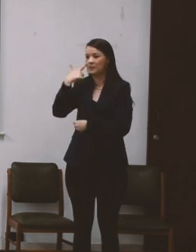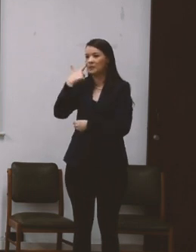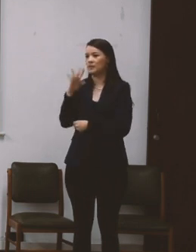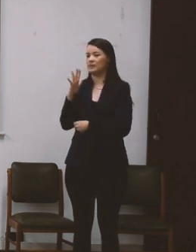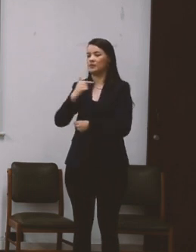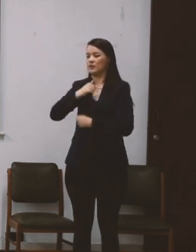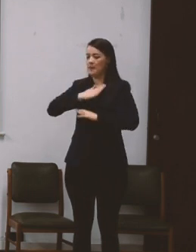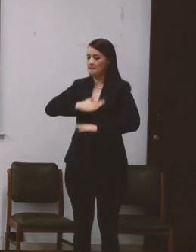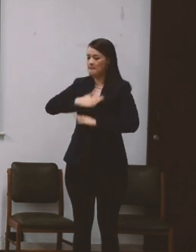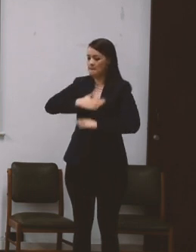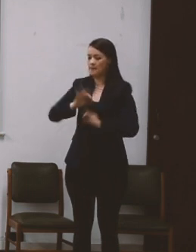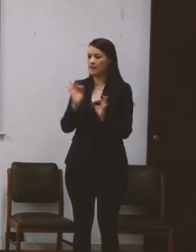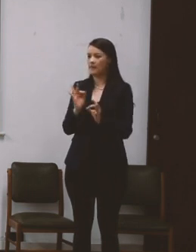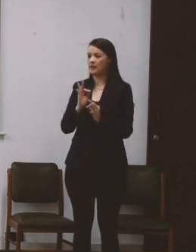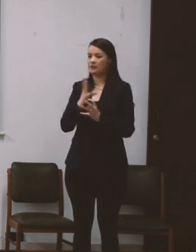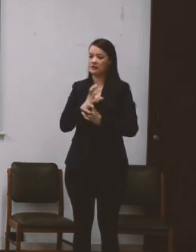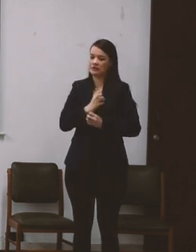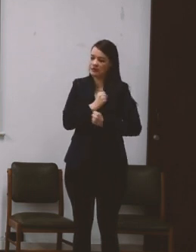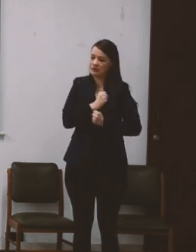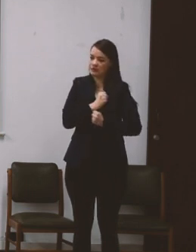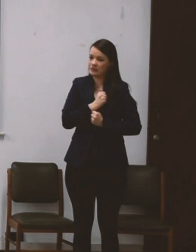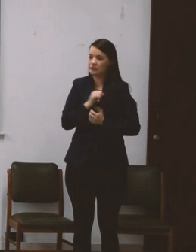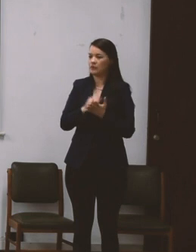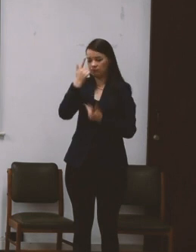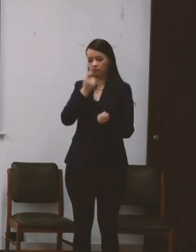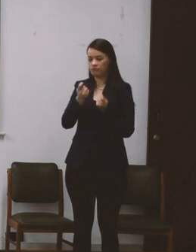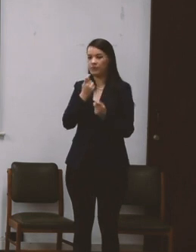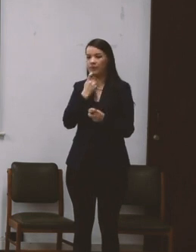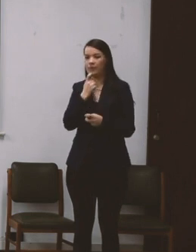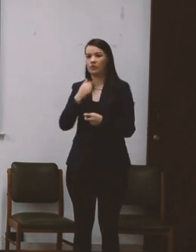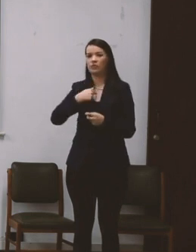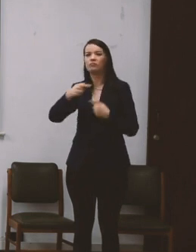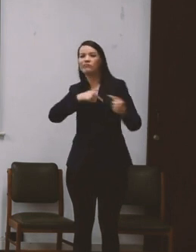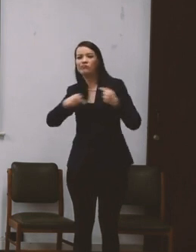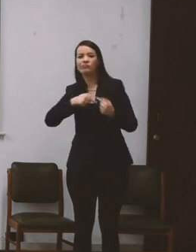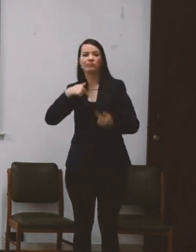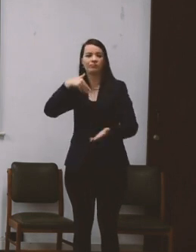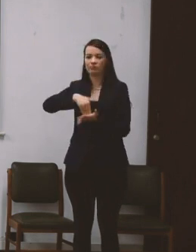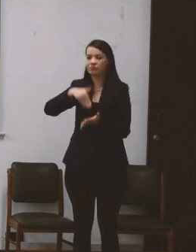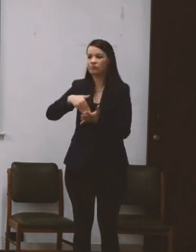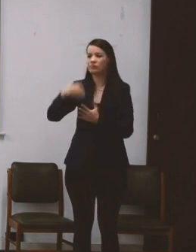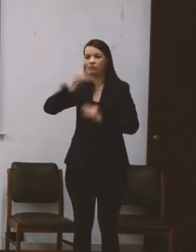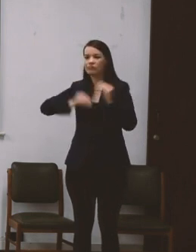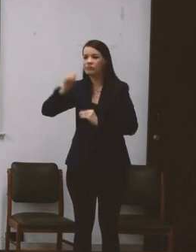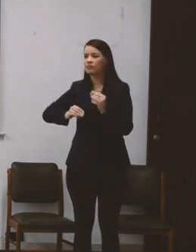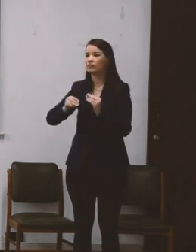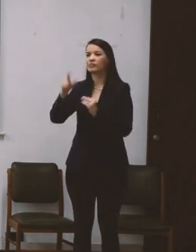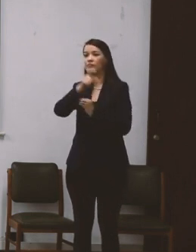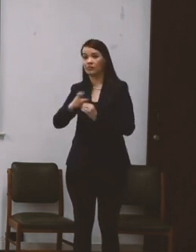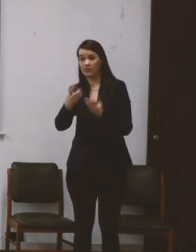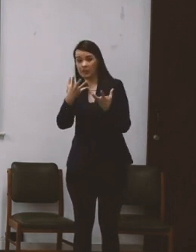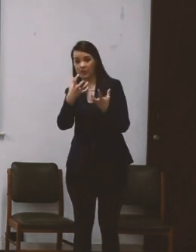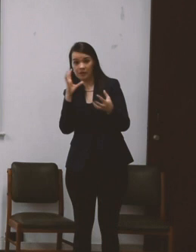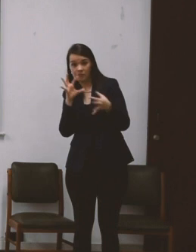pérdida de calma y resentimiento, así como a discusiones y actitudes desafiantes, además que rechaza satisfacer a las figuras